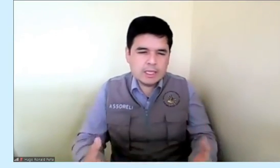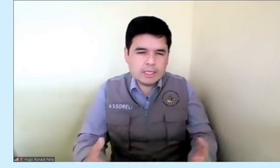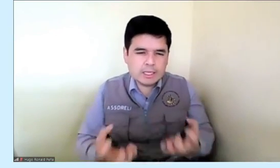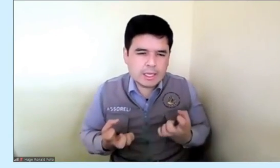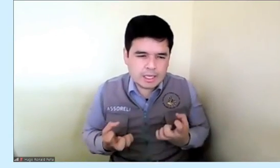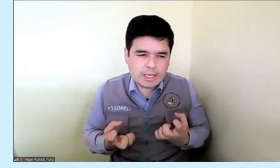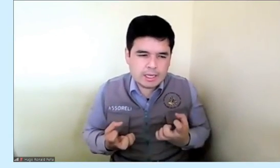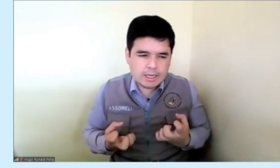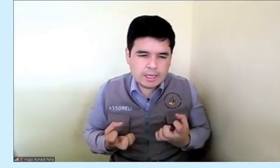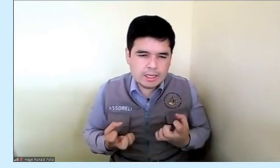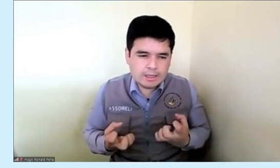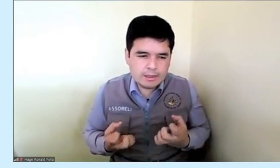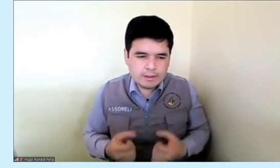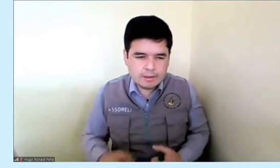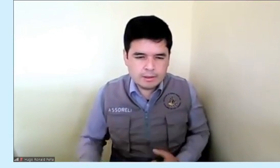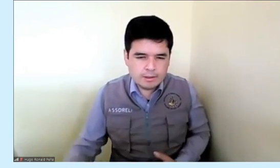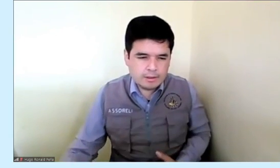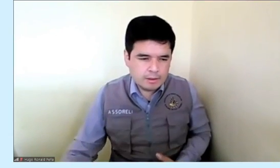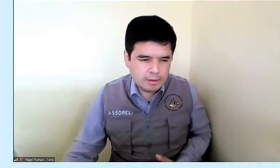¿Qué quieres?